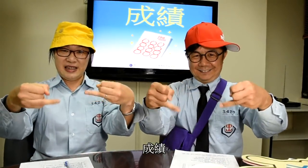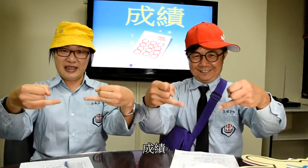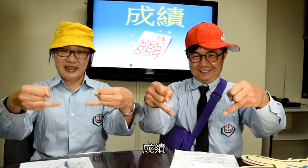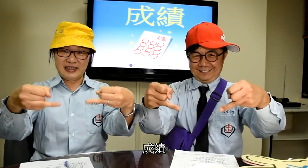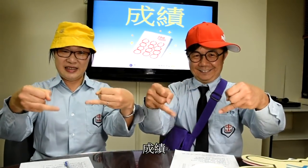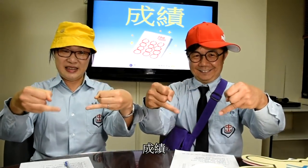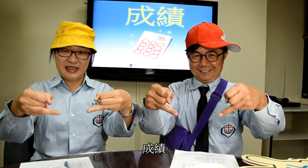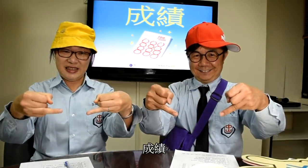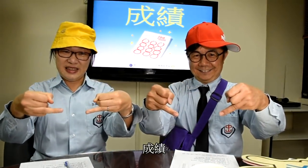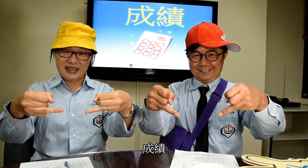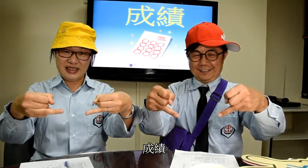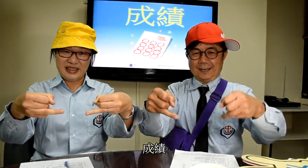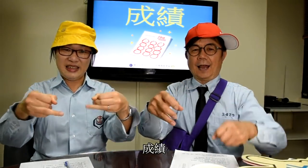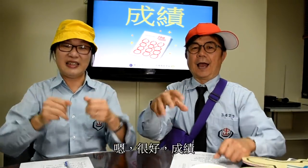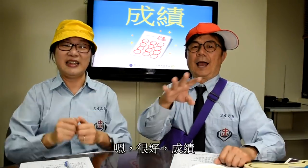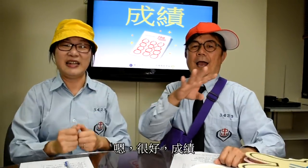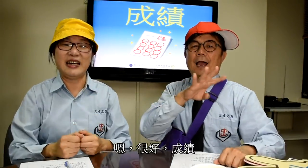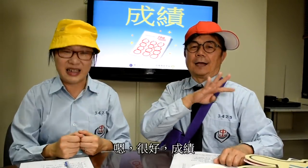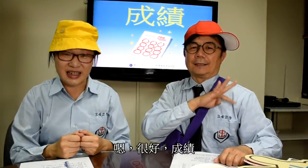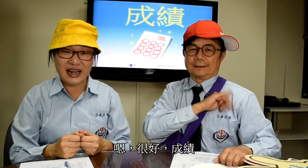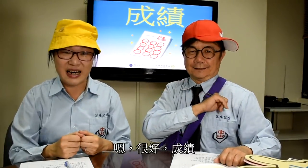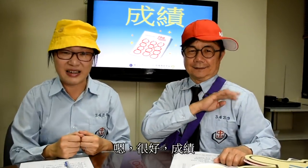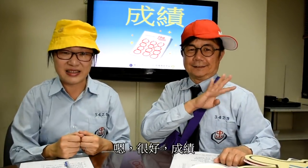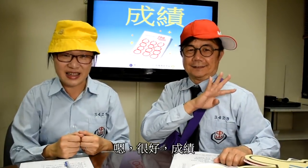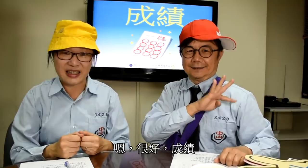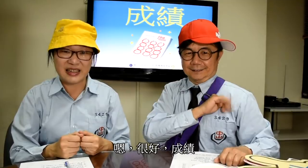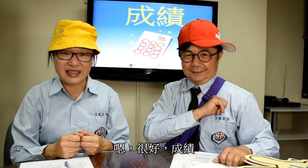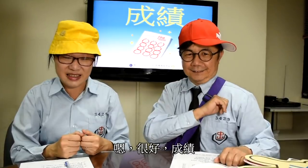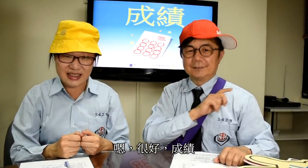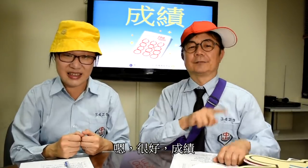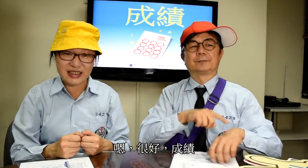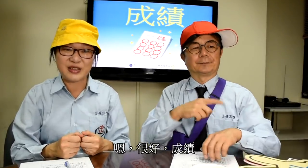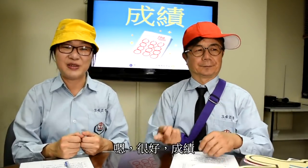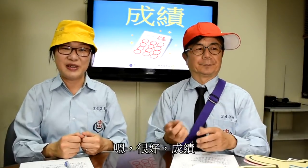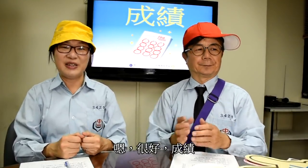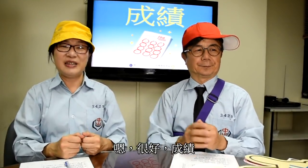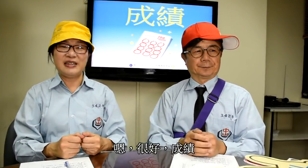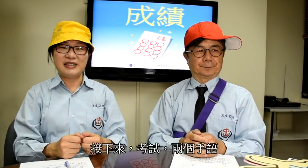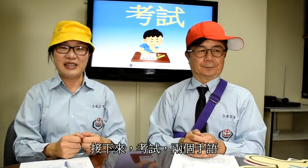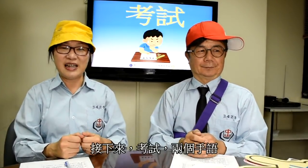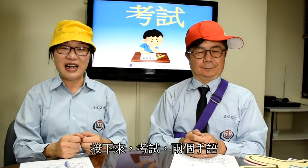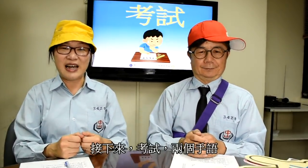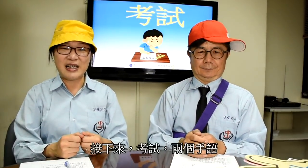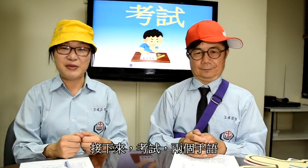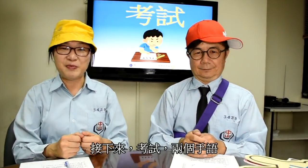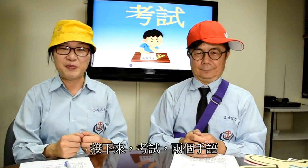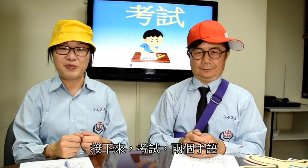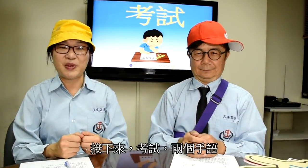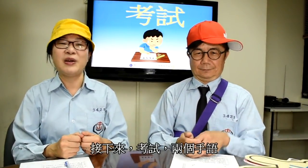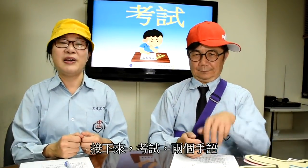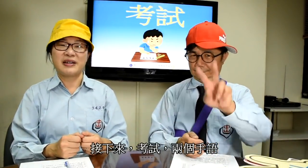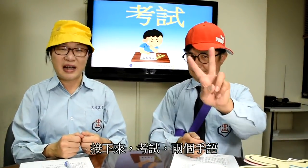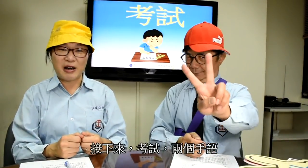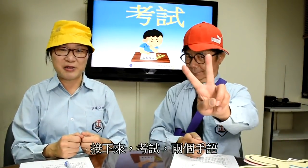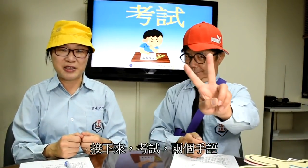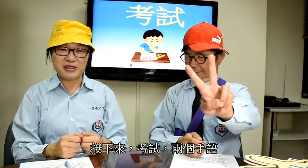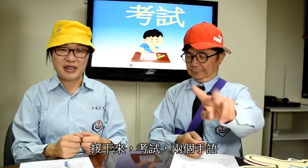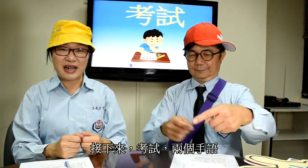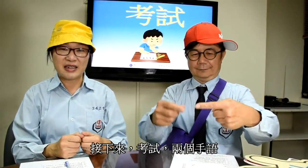成绩，哎，很好，成绩。接下来考试，两个手